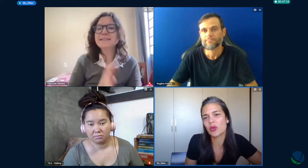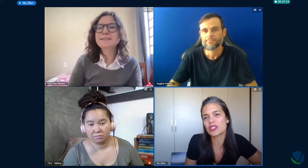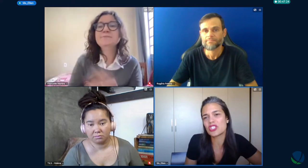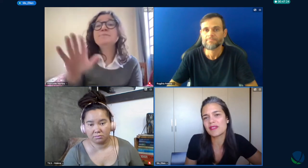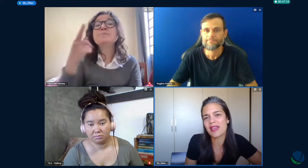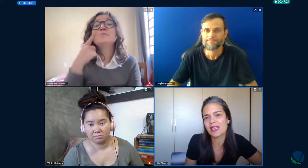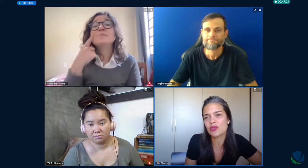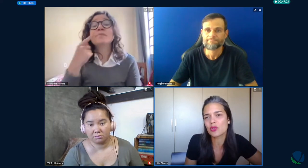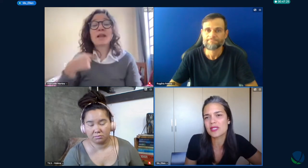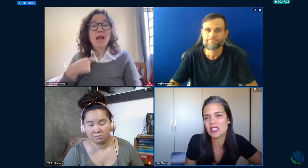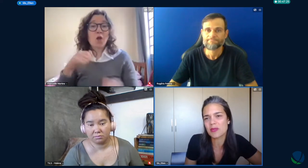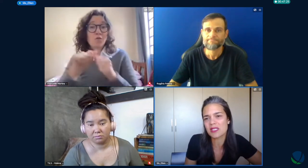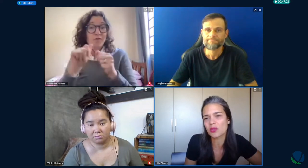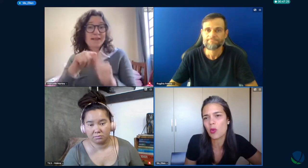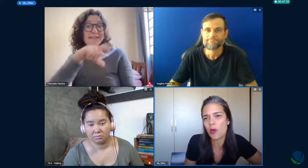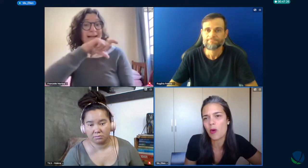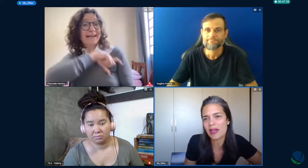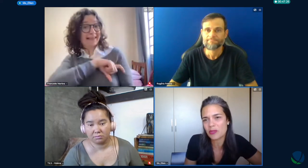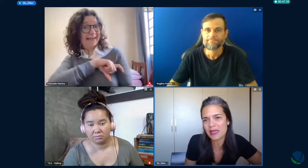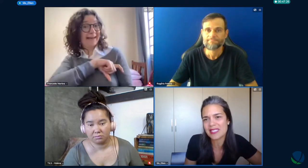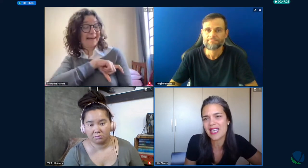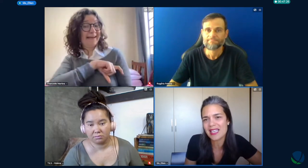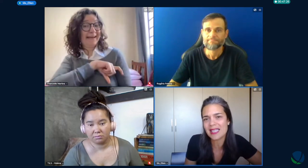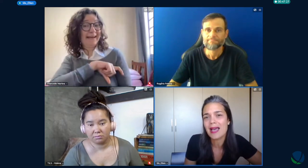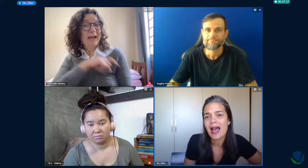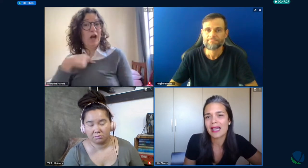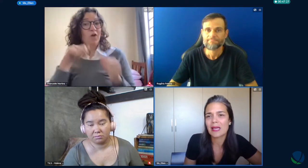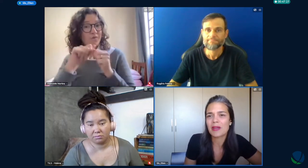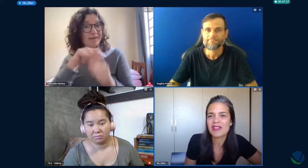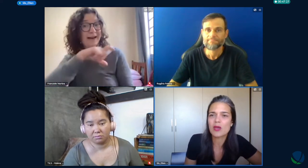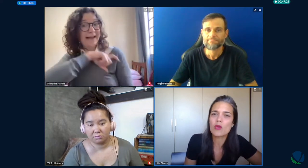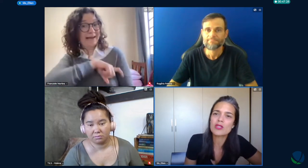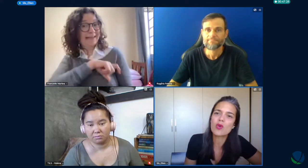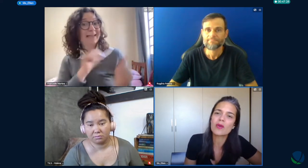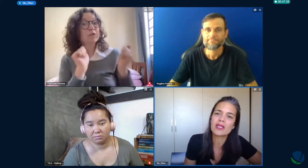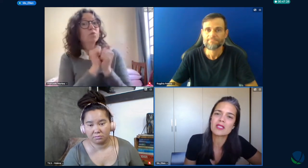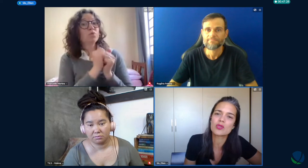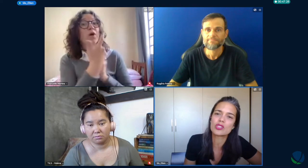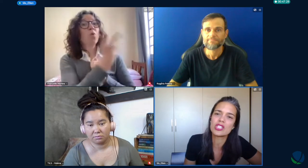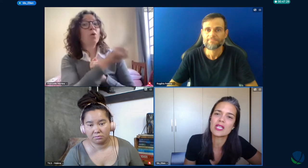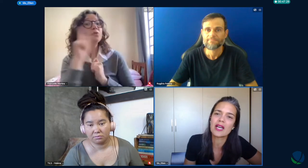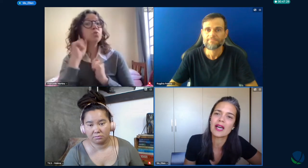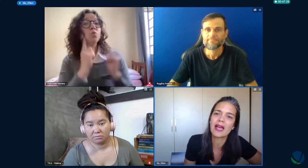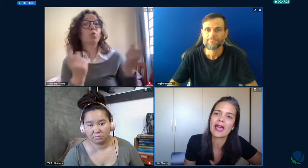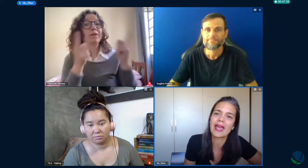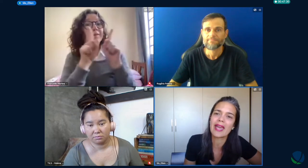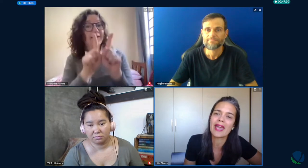seu histórico, a gente vê que os surdos eles precisam ter um pouco mais de paciência até para fazer algumas conquistas